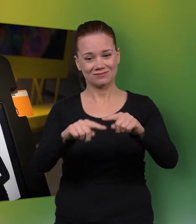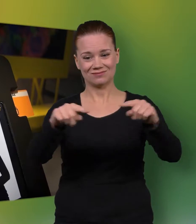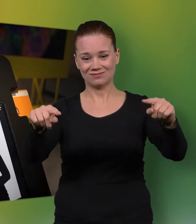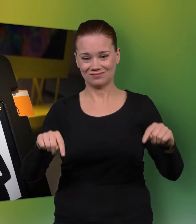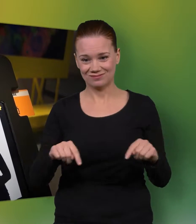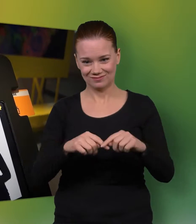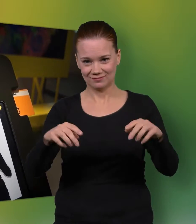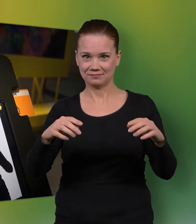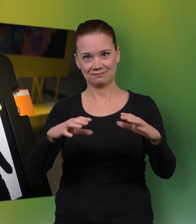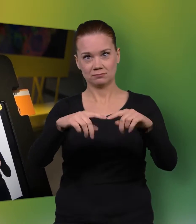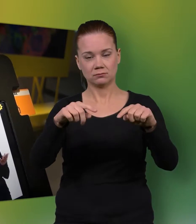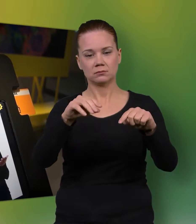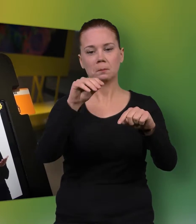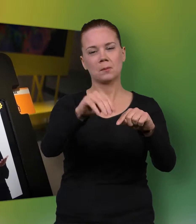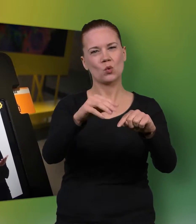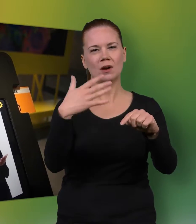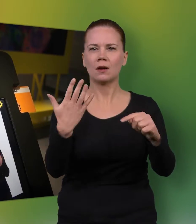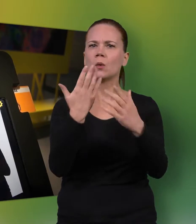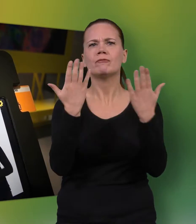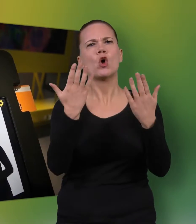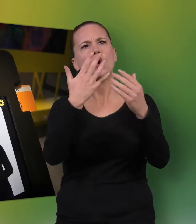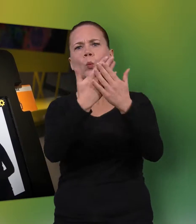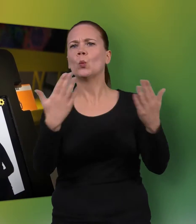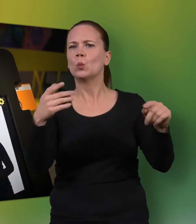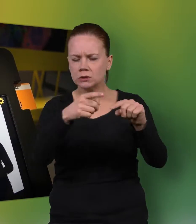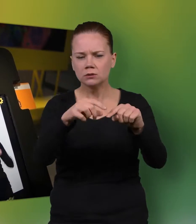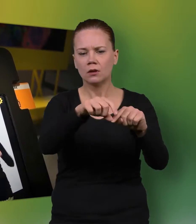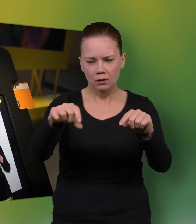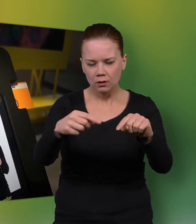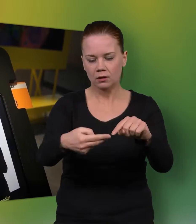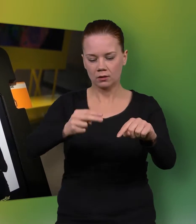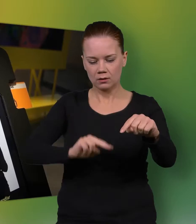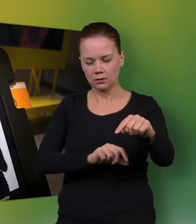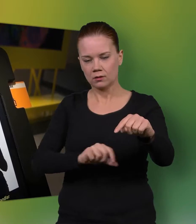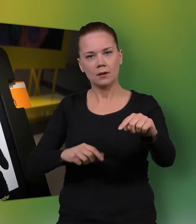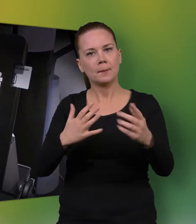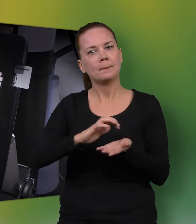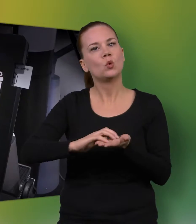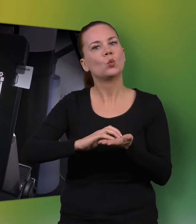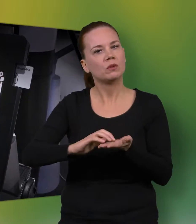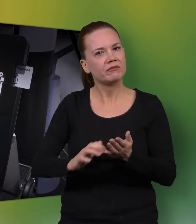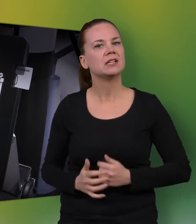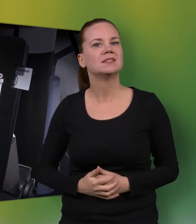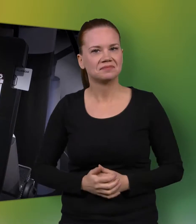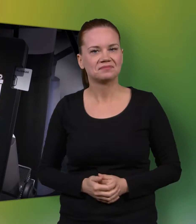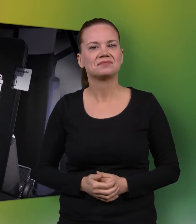På skyltens ram är stationens namn skrivet med punktskrift. Som regel ligger punktskriften på den nedre halvan av varje